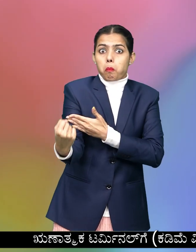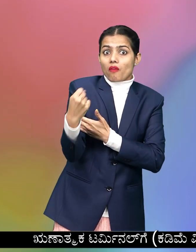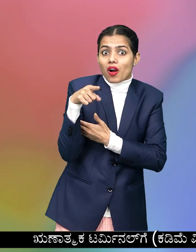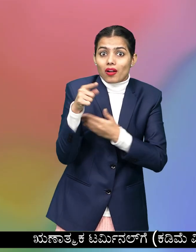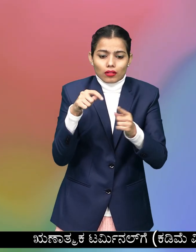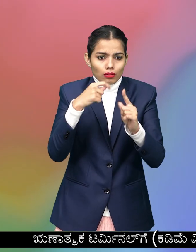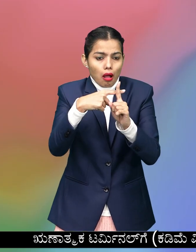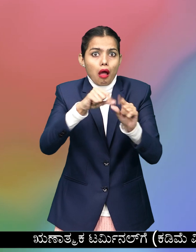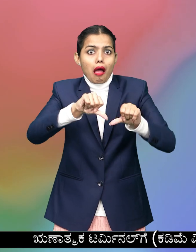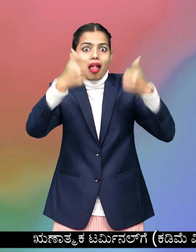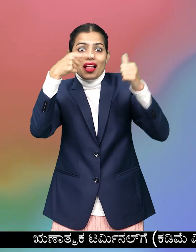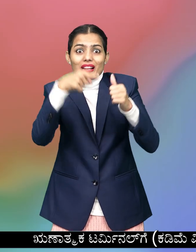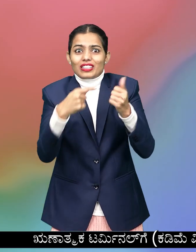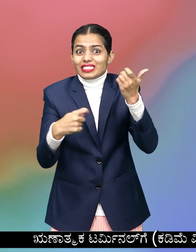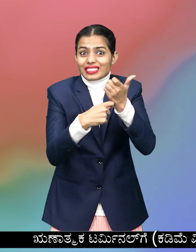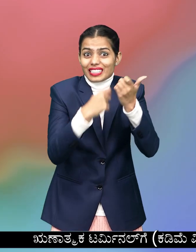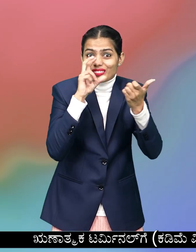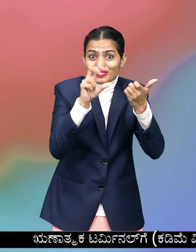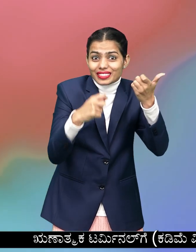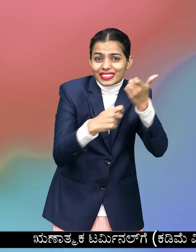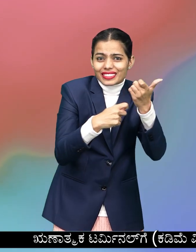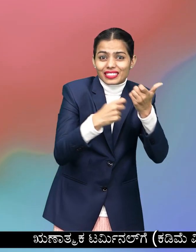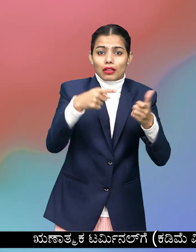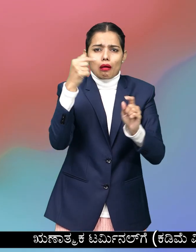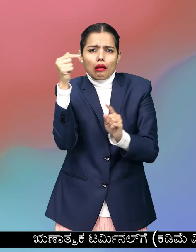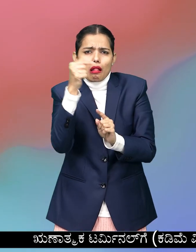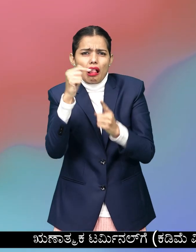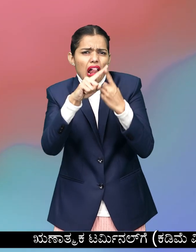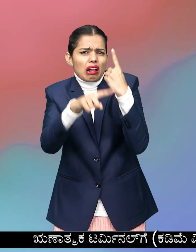ಕಡಿಮೆ ವಿದ್ಯುತ್ ಸಾಮರ್ಥ್ಯ ತಂತಿಯ ಮೂಲಕ ಹಾದು ಹೋಗುತ್ತದೆ.